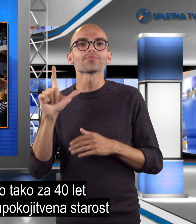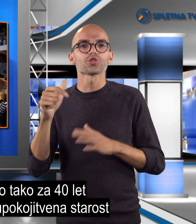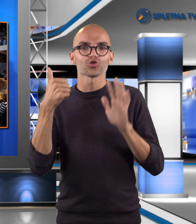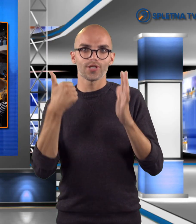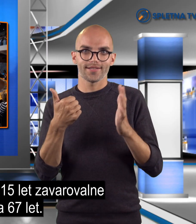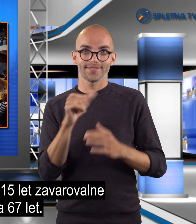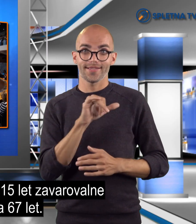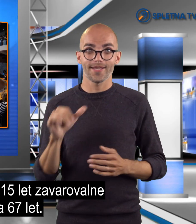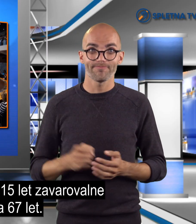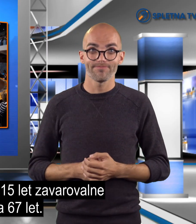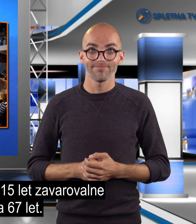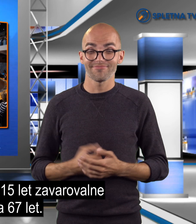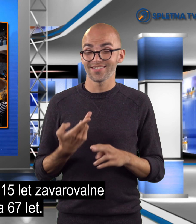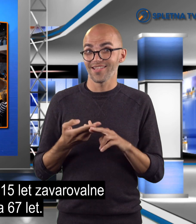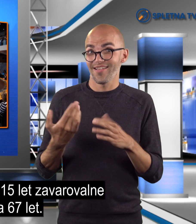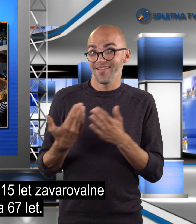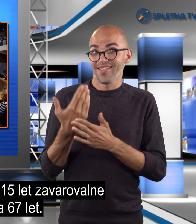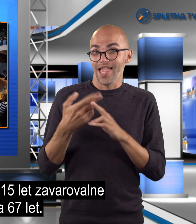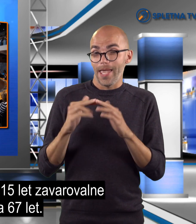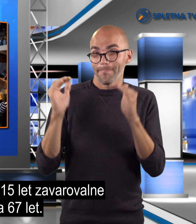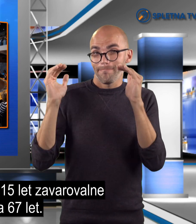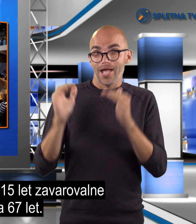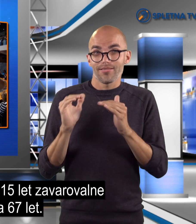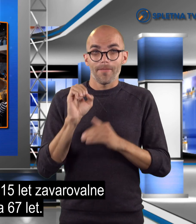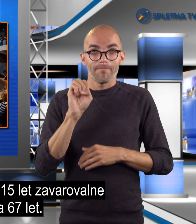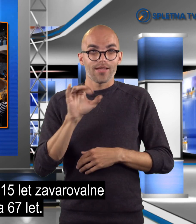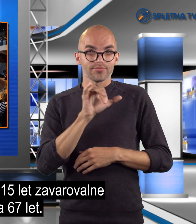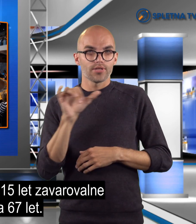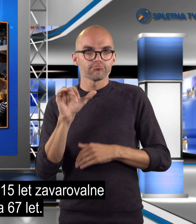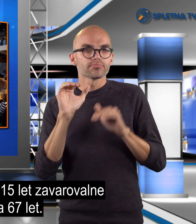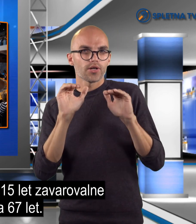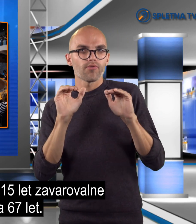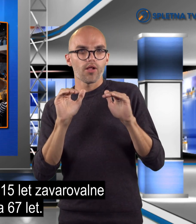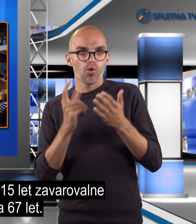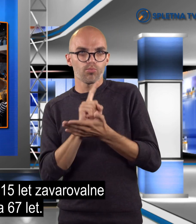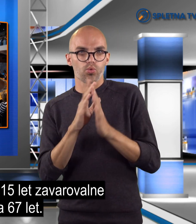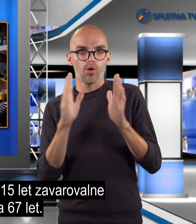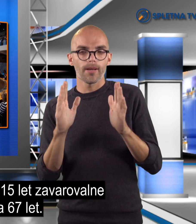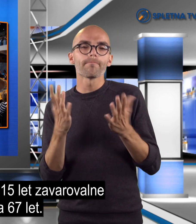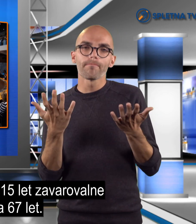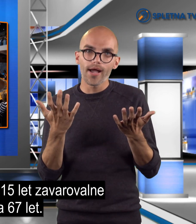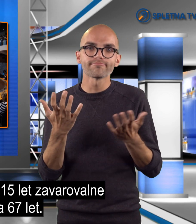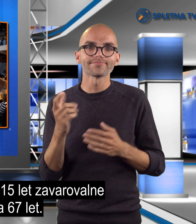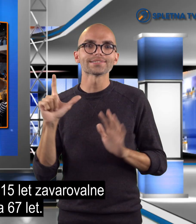starost 62 let, za najmanj 15 let zavarovalne dobe pa 67